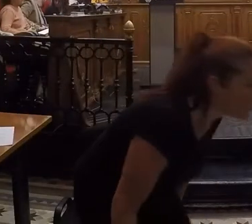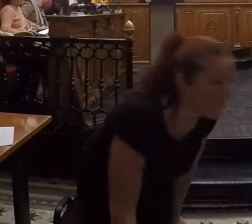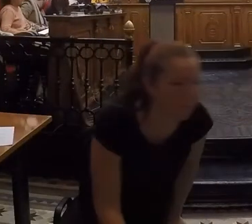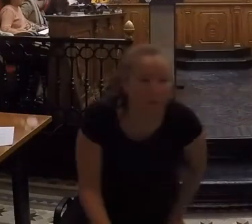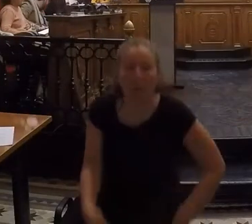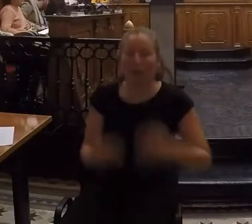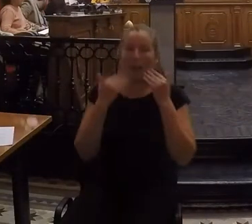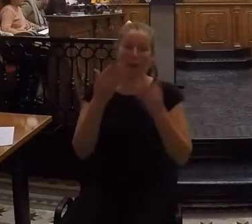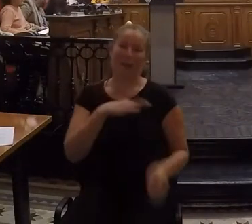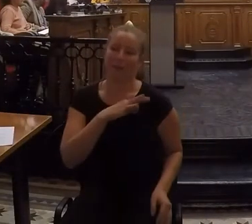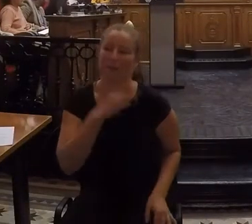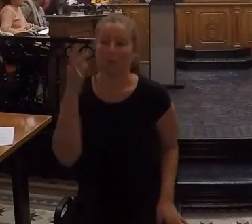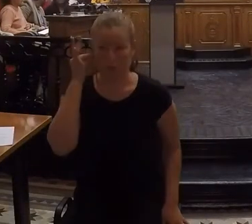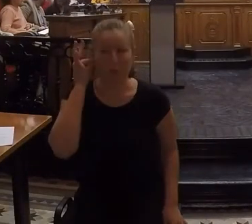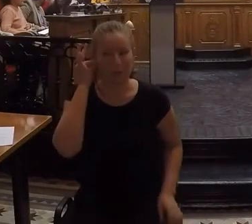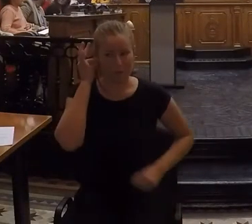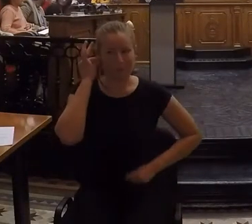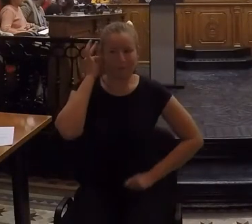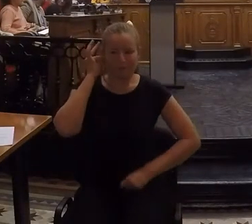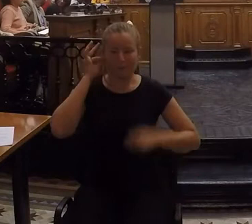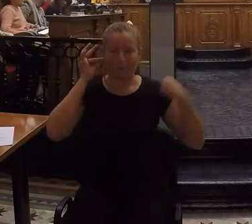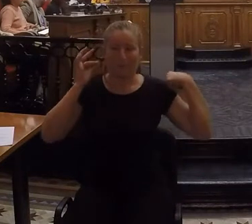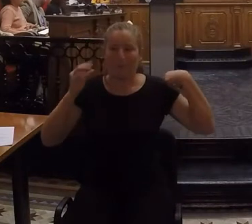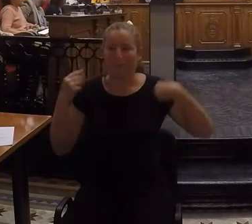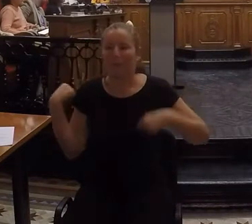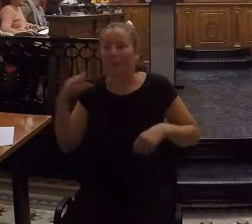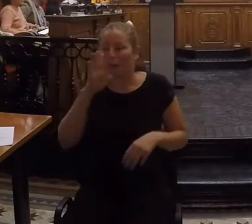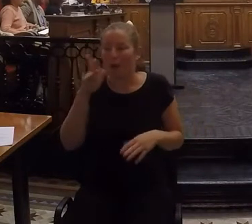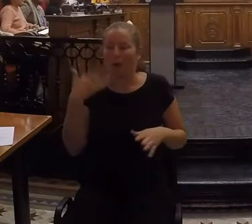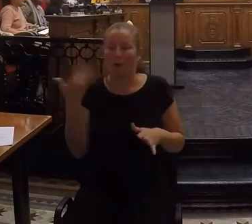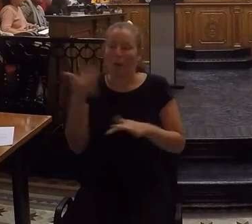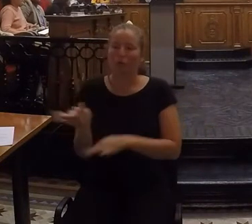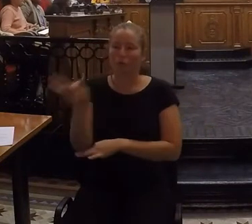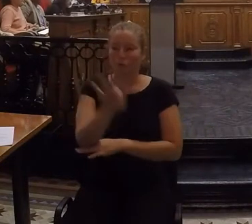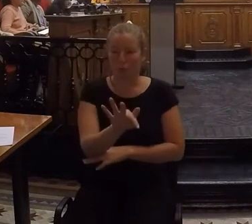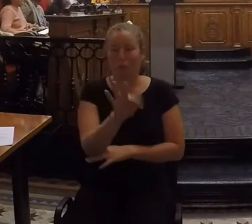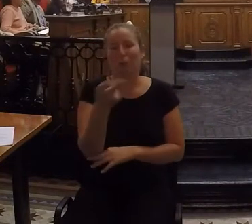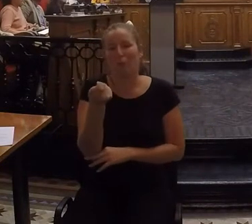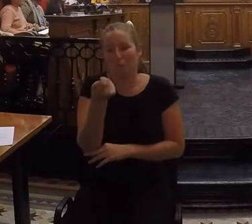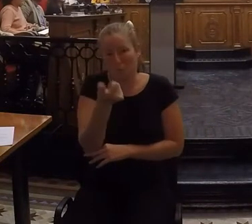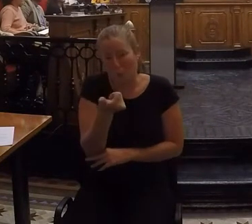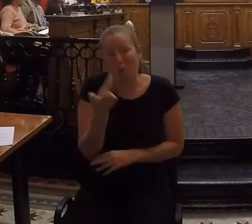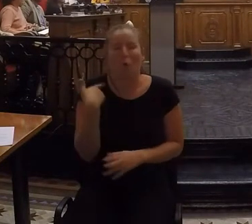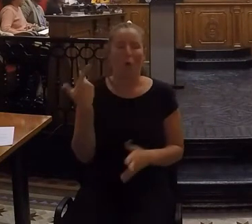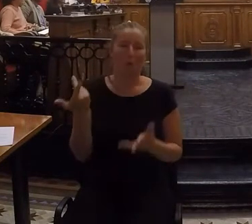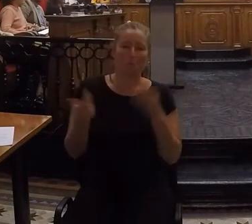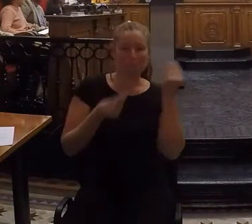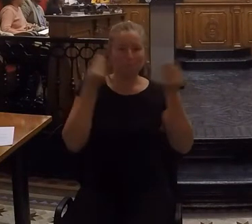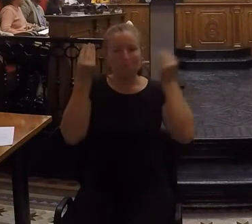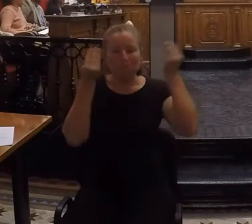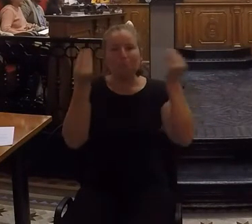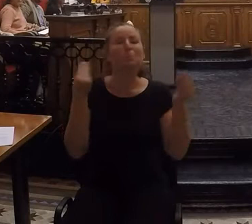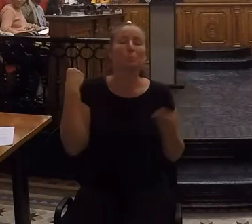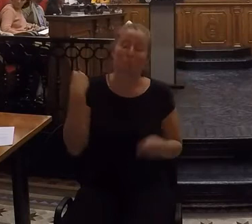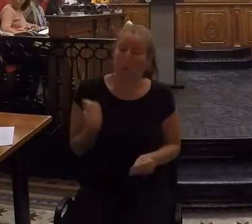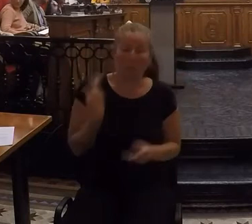Finalizado el debate del punto primero, vamos a proceder a su toma en consideración por los miembros de la